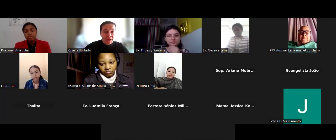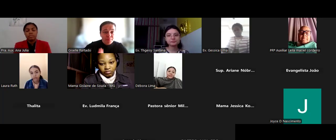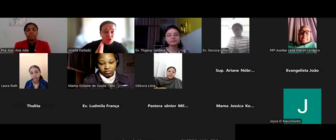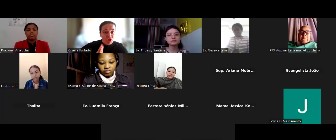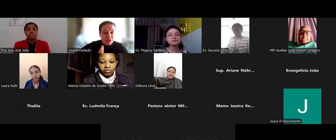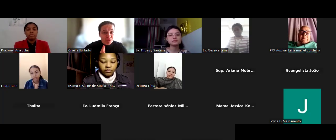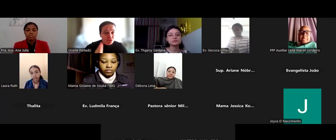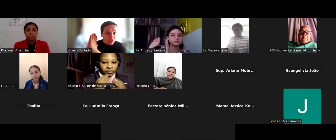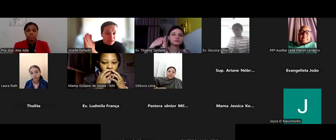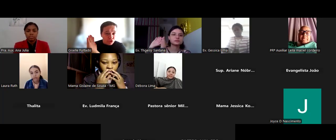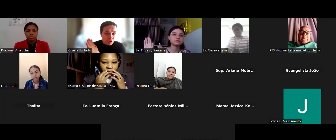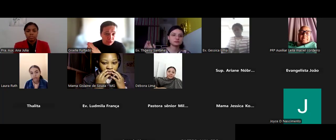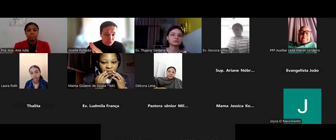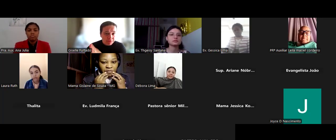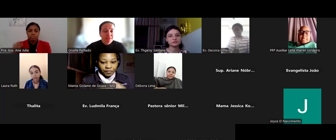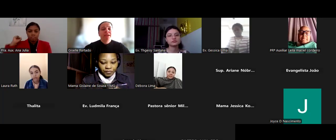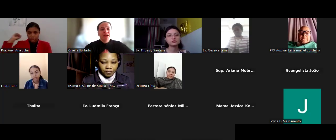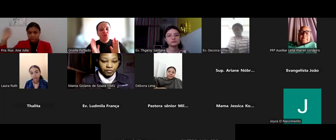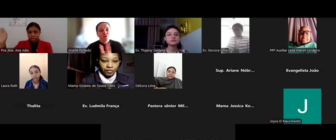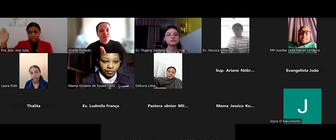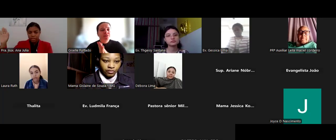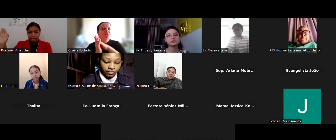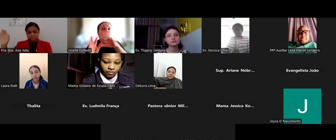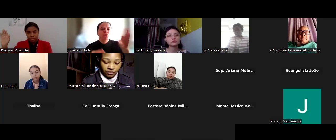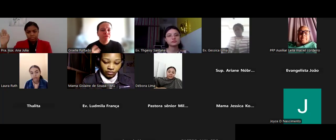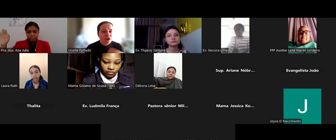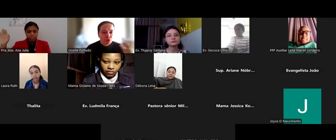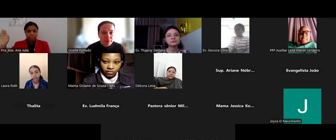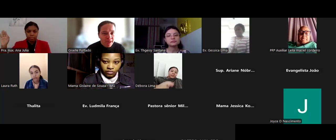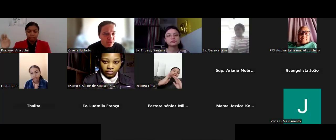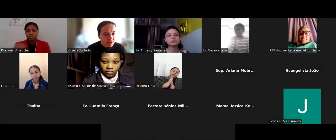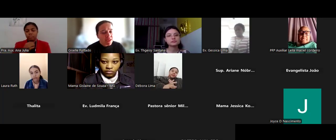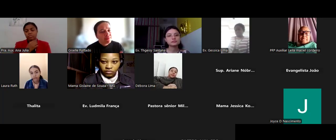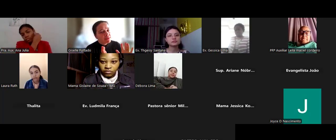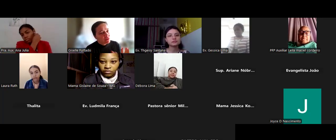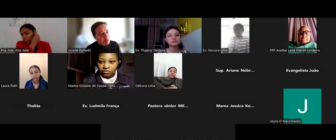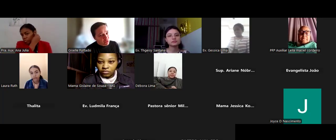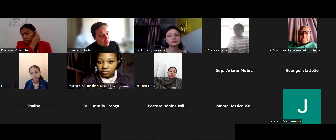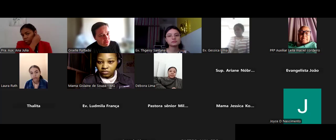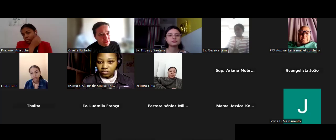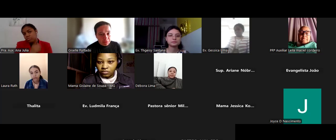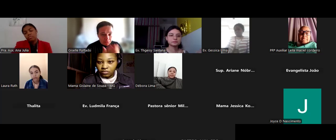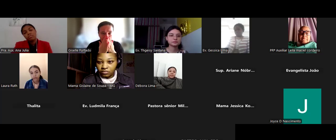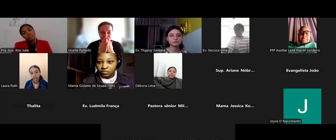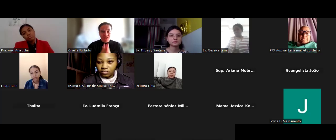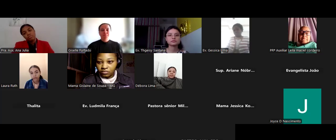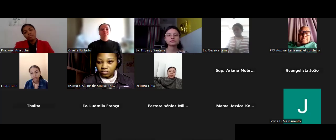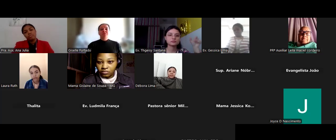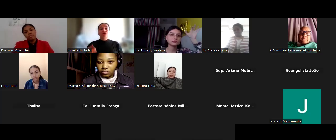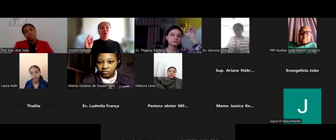sempre direito, lado direito. E as coisas do inferno, do pecado, etc., são sempre do lado esquerdo. ok? Tanto é